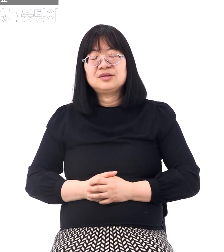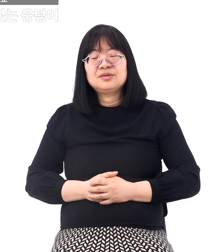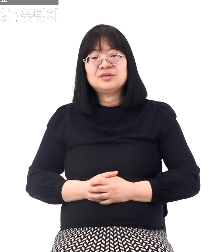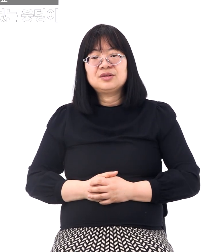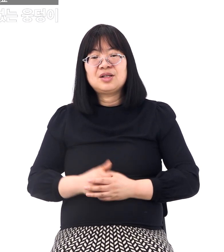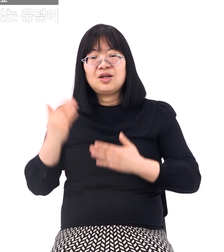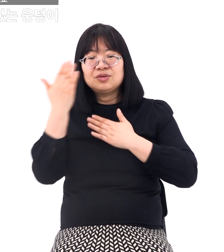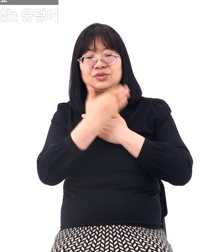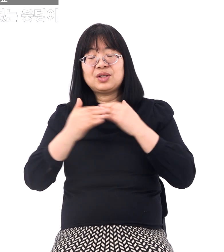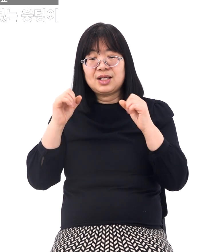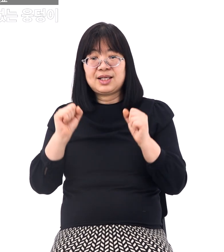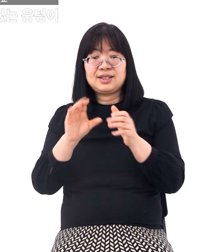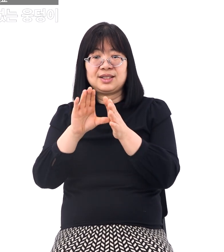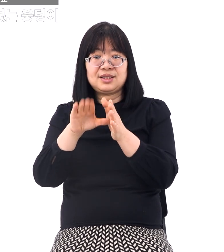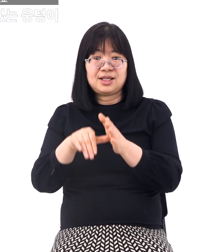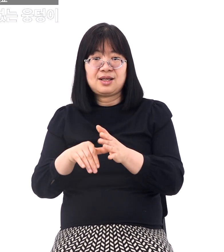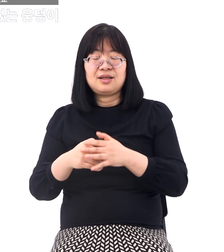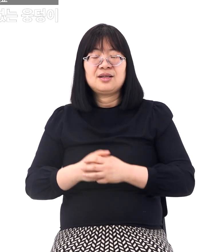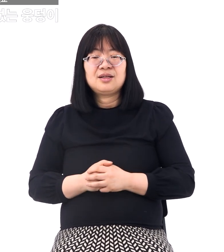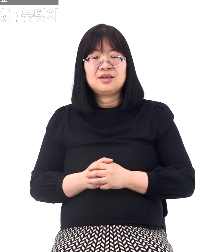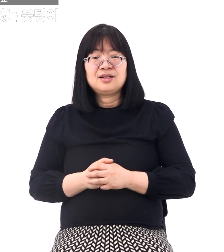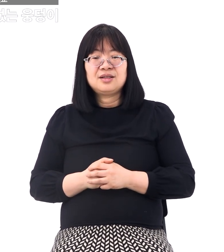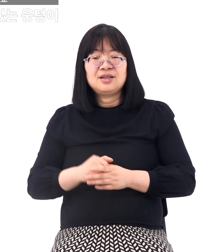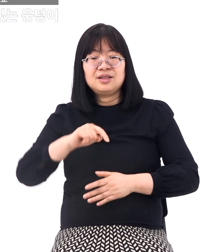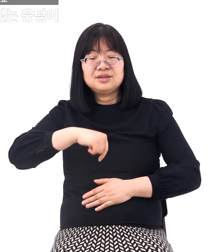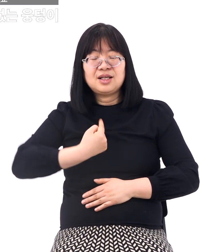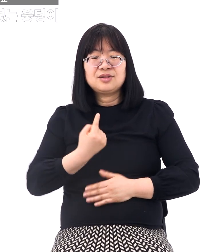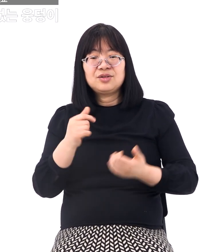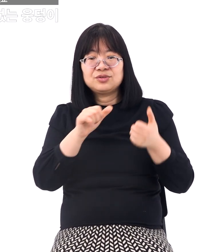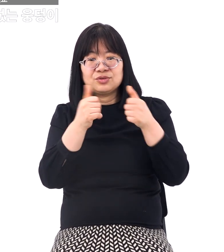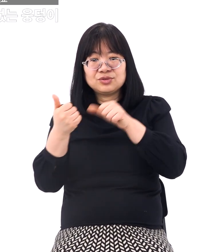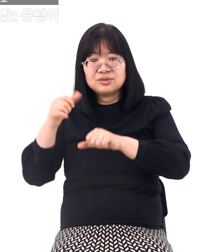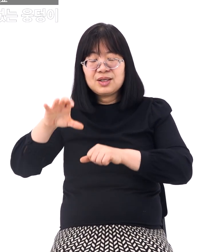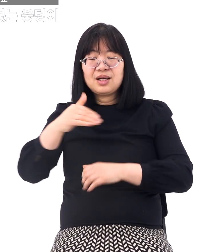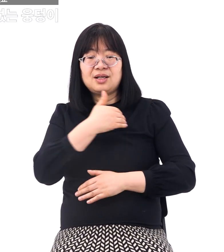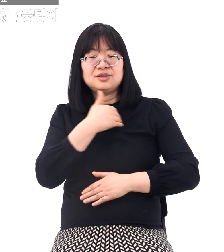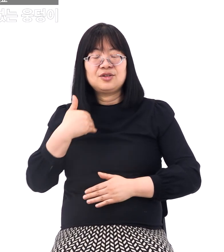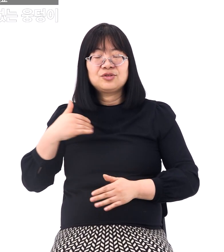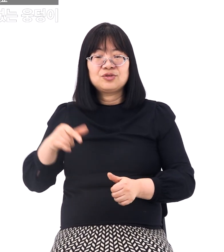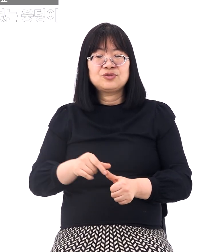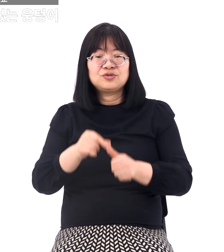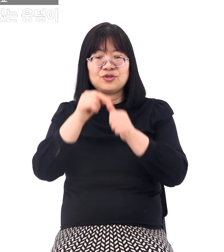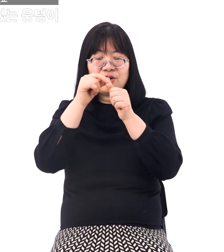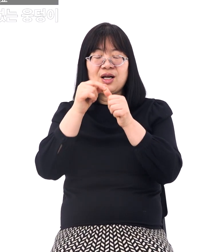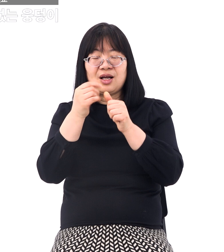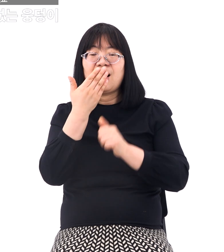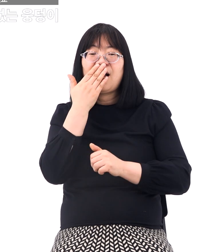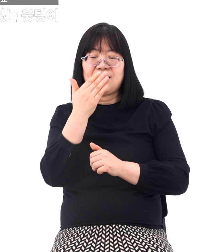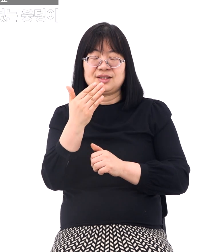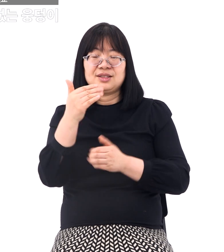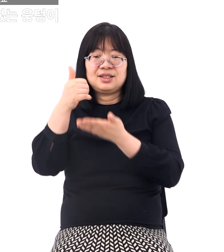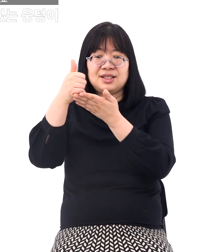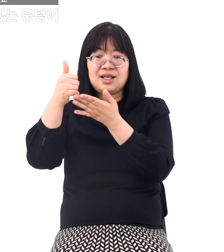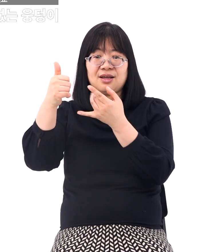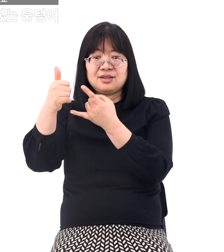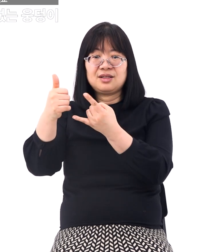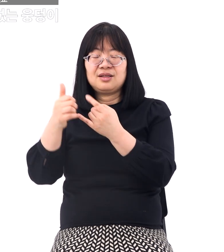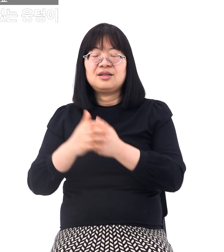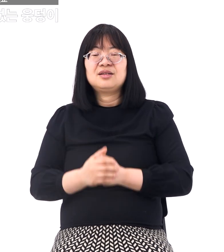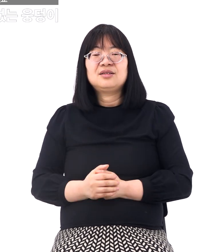그는 육체에 계실 때 자기를 죽음에서 능히 구원하실 이에게,